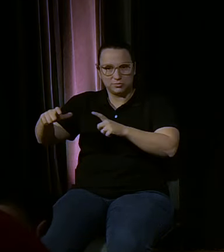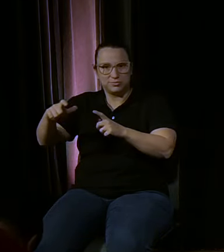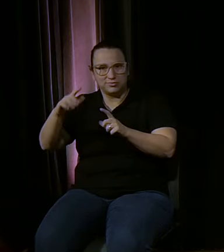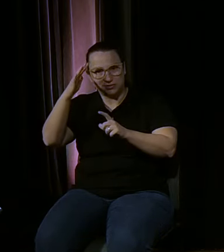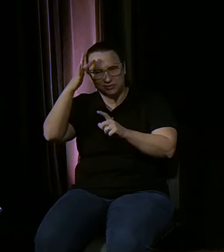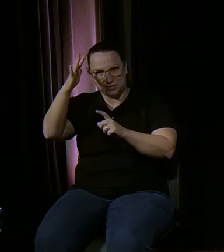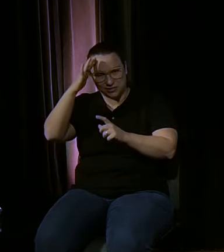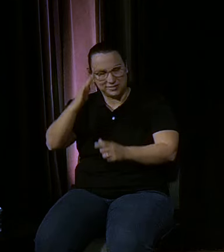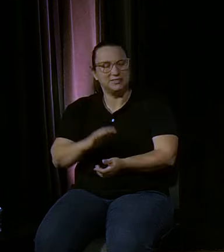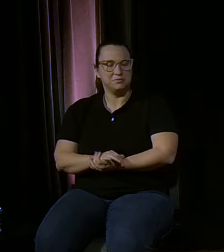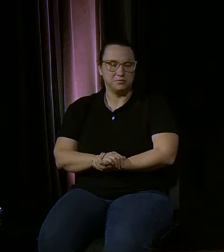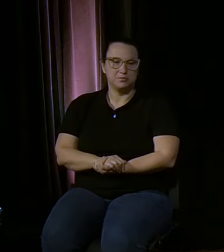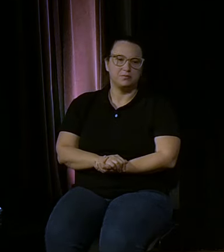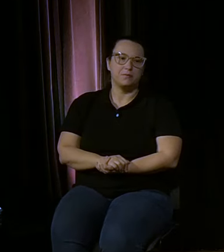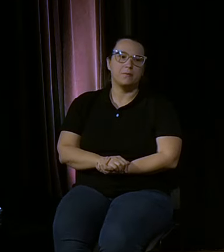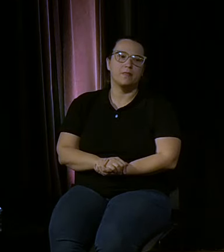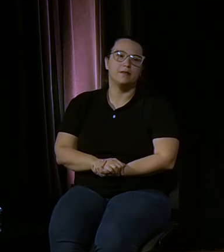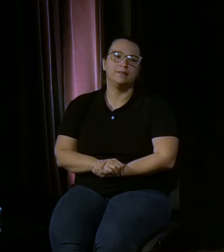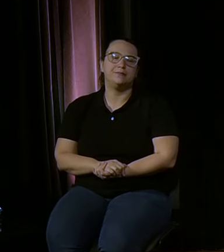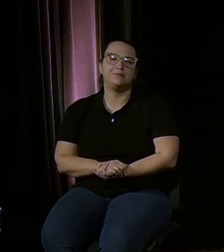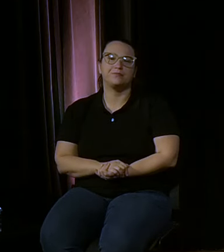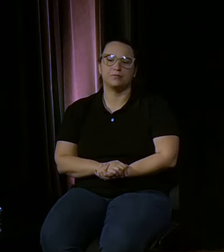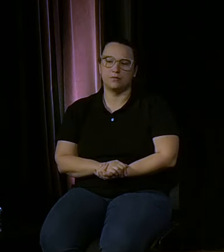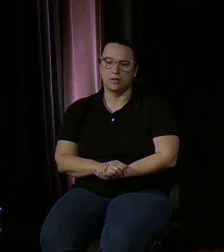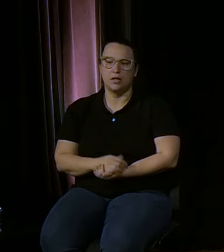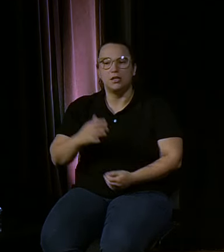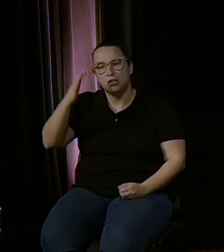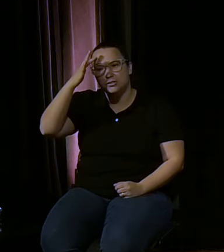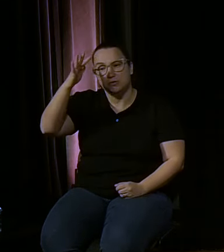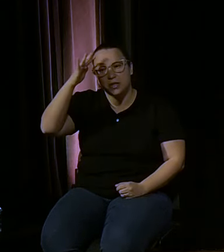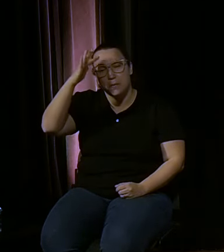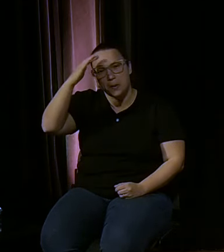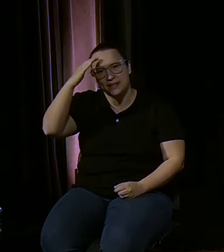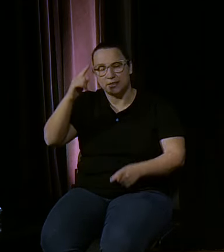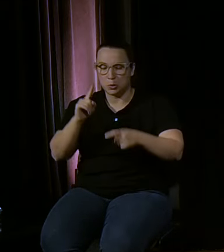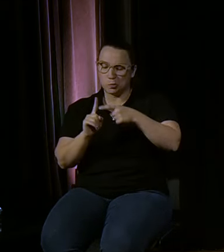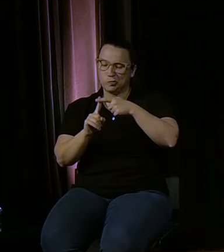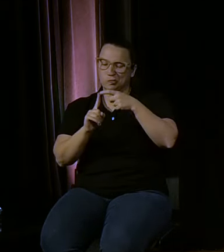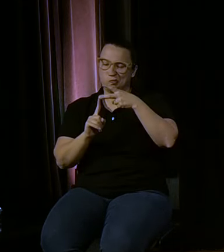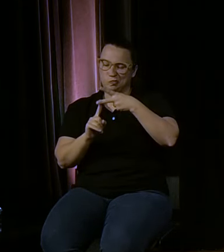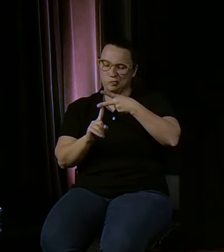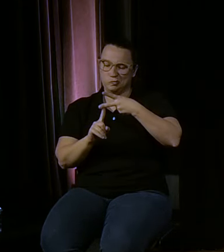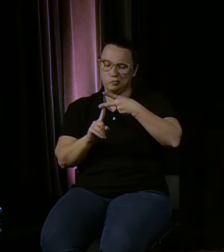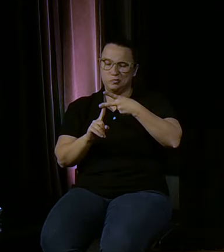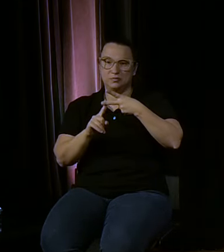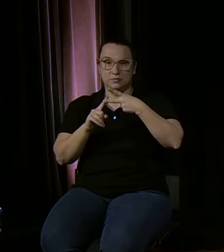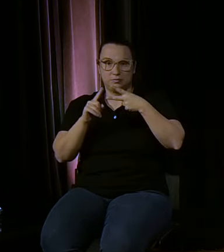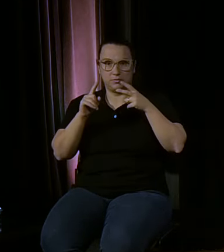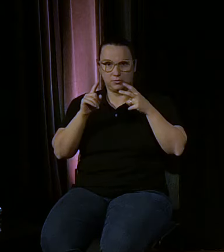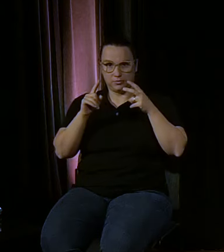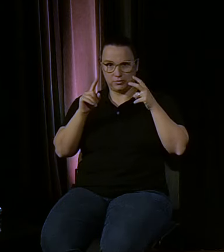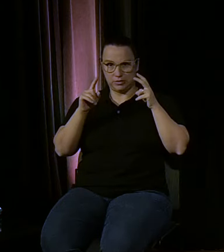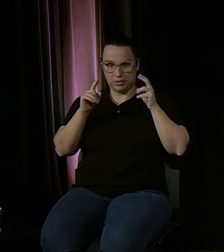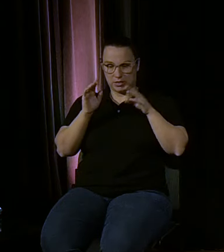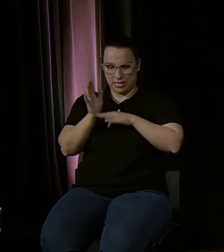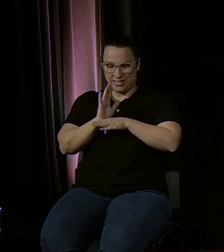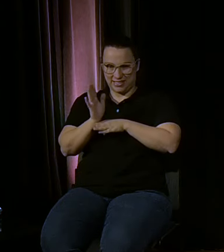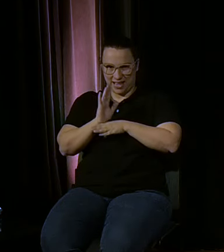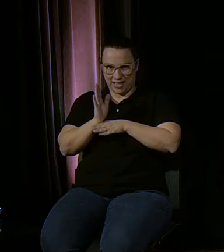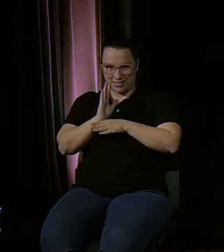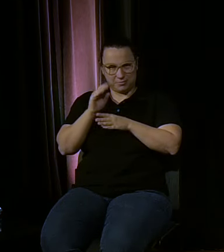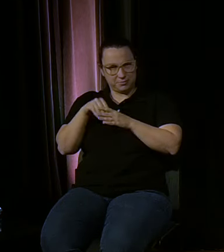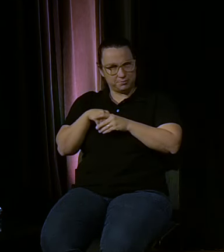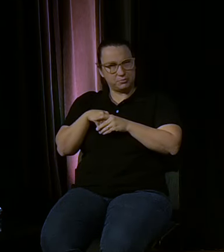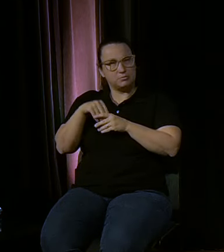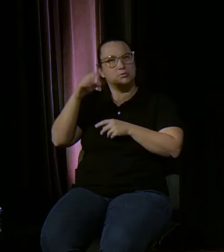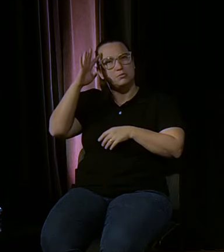aí eu estou trazendo isso porque eu fiquei pensando em duas dimensões dentro dessa sessão que me trouxe, que